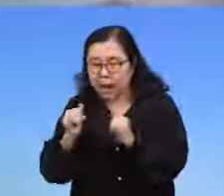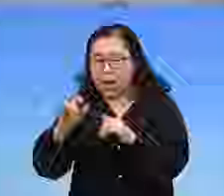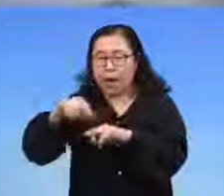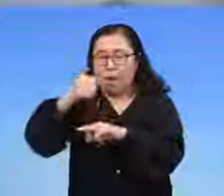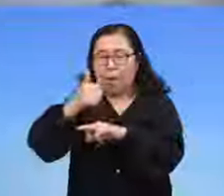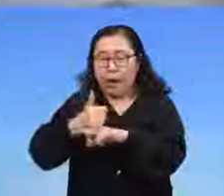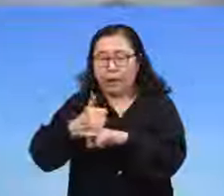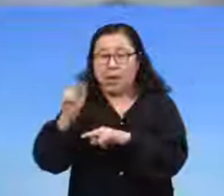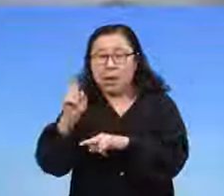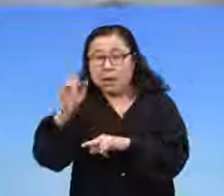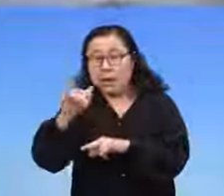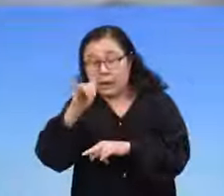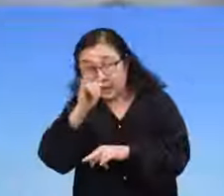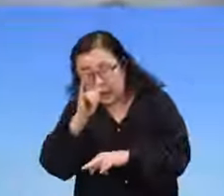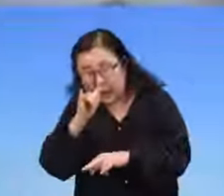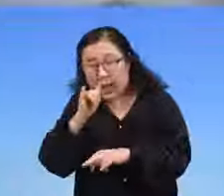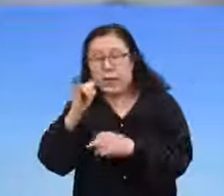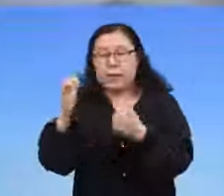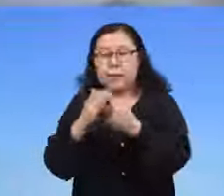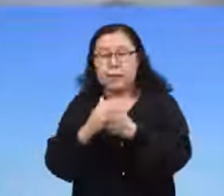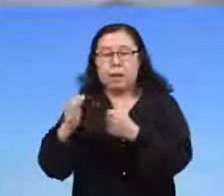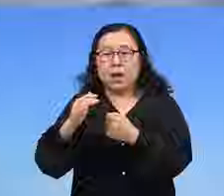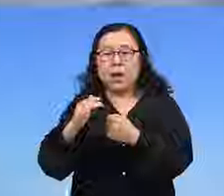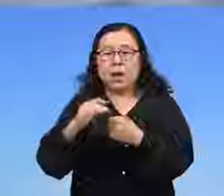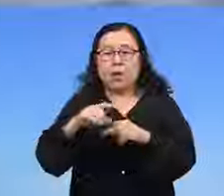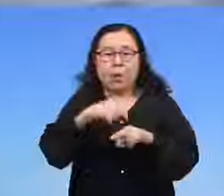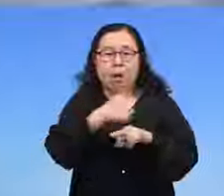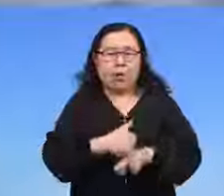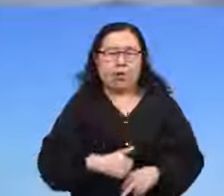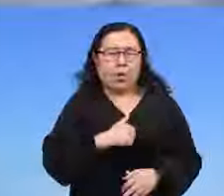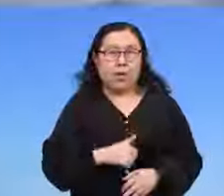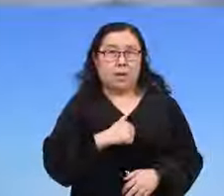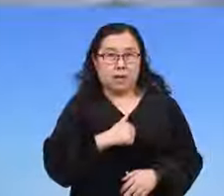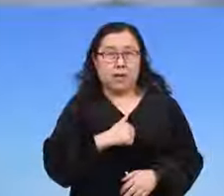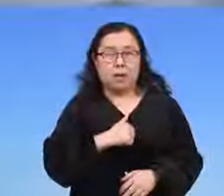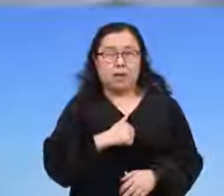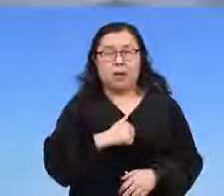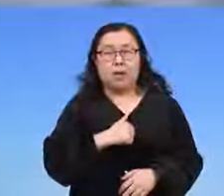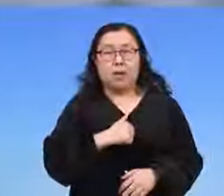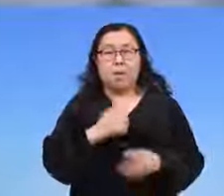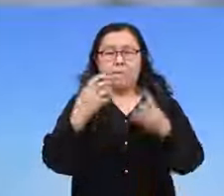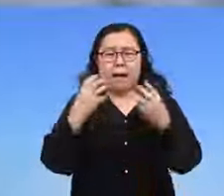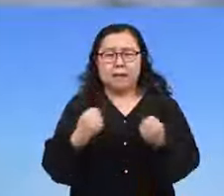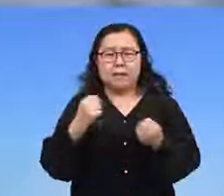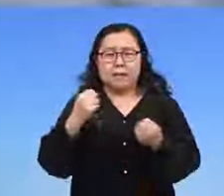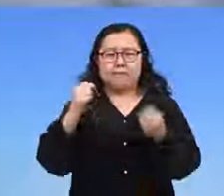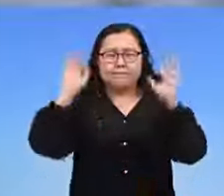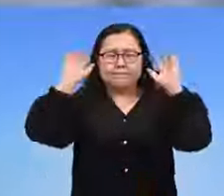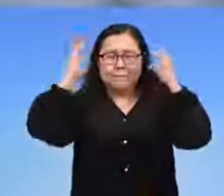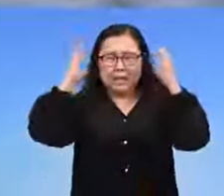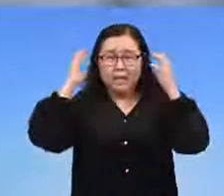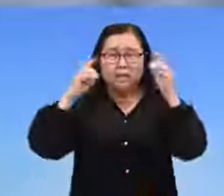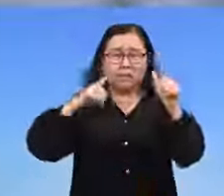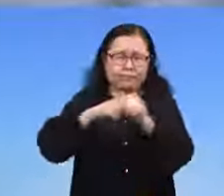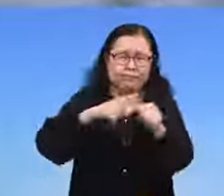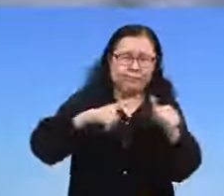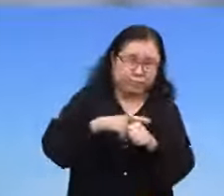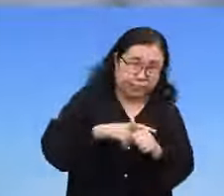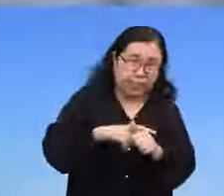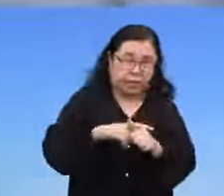왕을 자극해서 큰 소동을 일으켰고, 그 결과 많은 아기들이 살해당하는